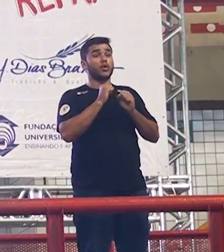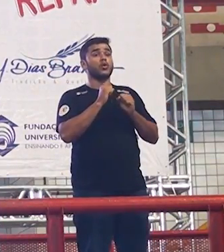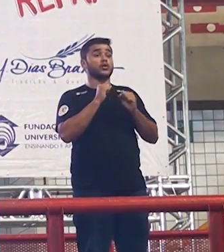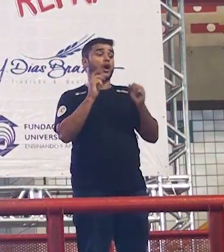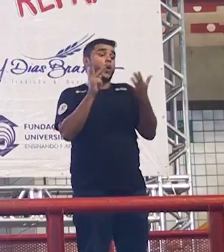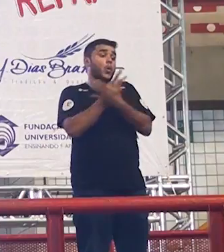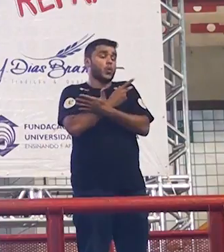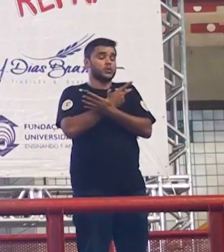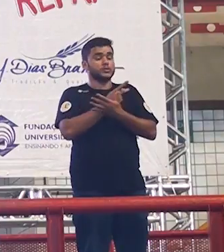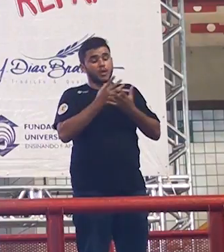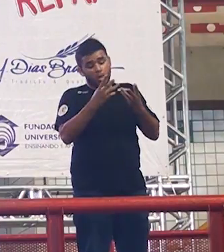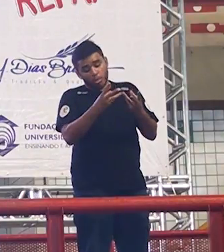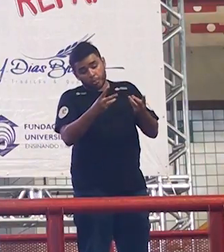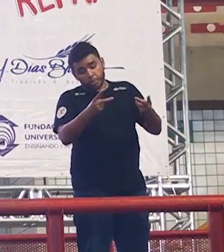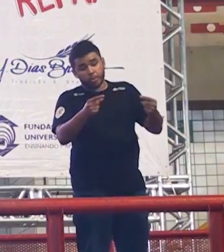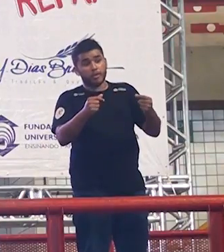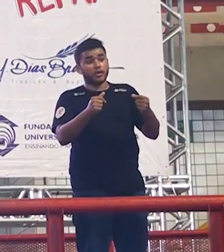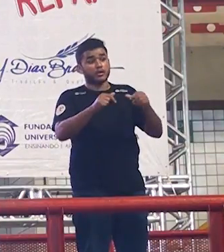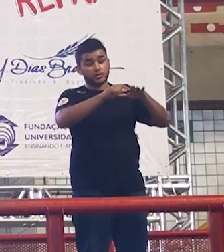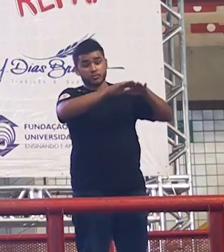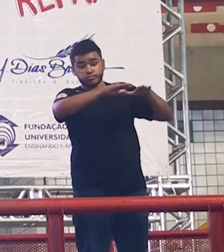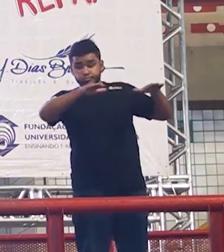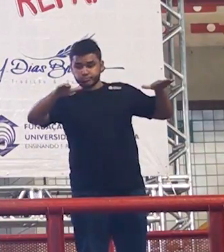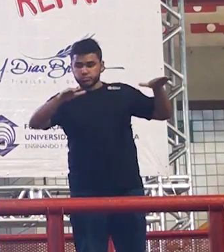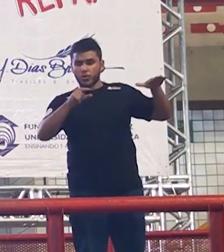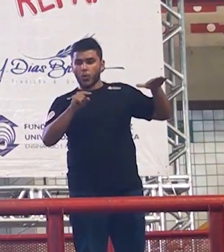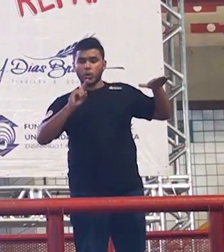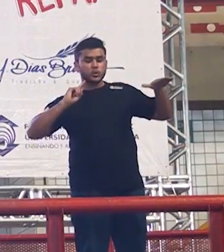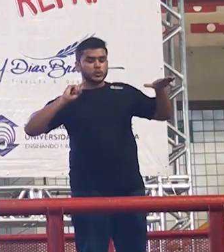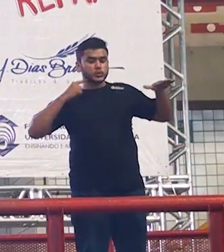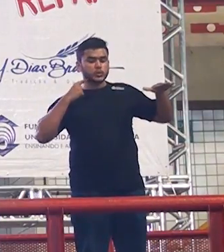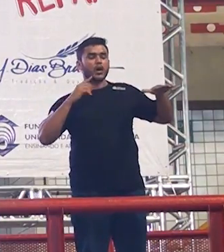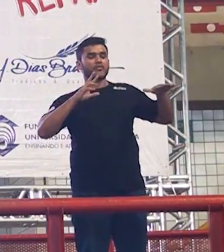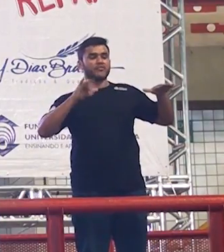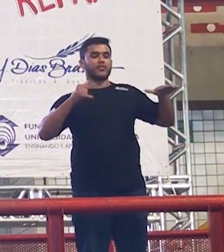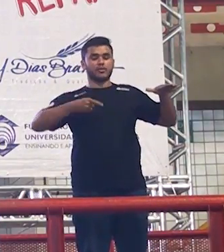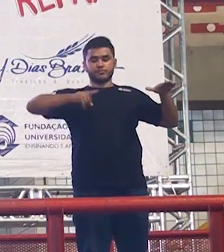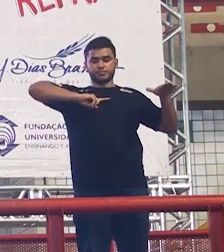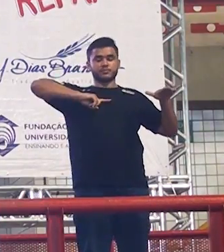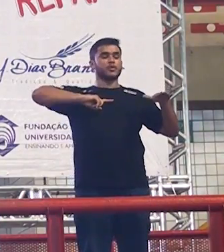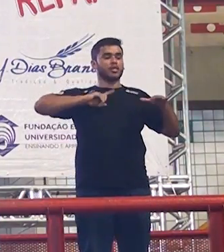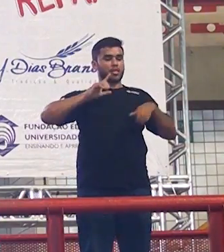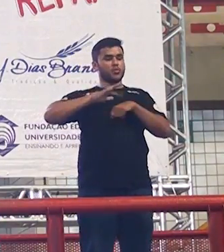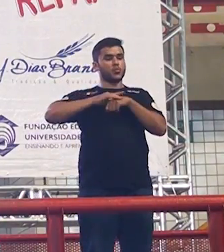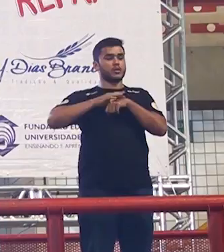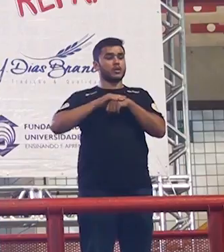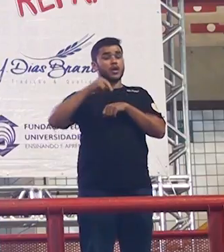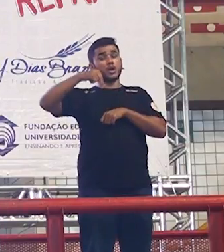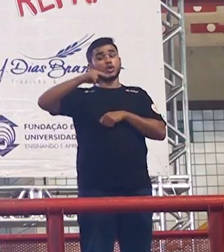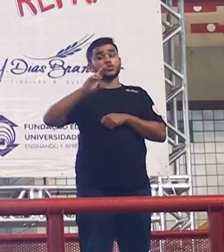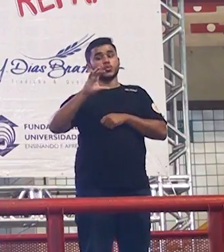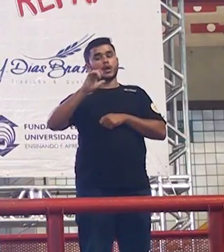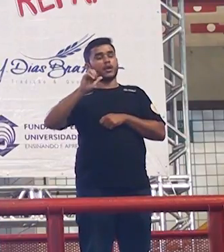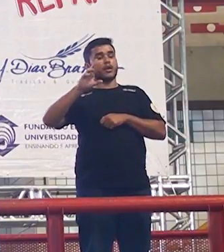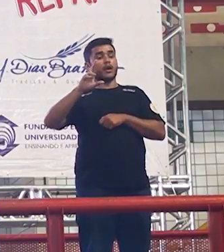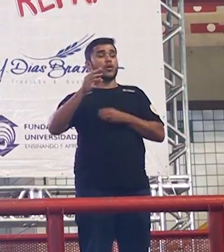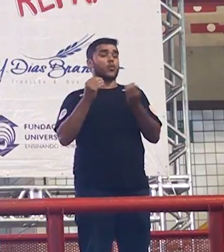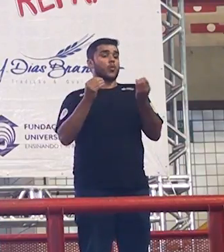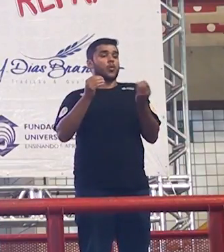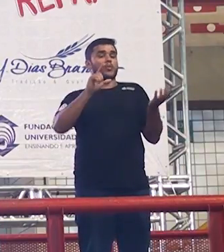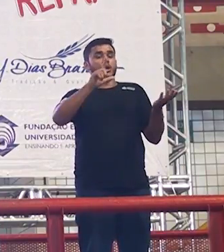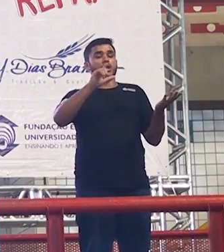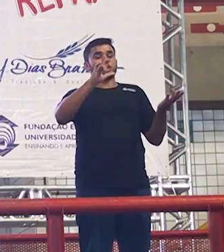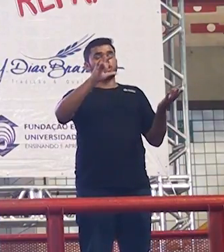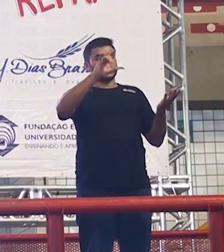O lixo atômico é também uma das piores coisas que tem nessa forma de energia, chamada energia nuclear. Agora um